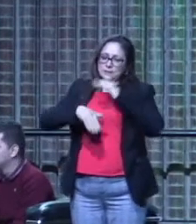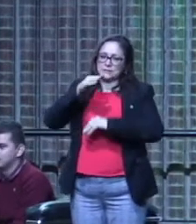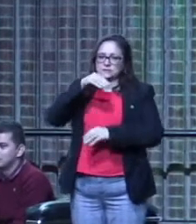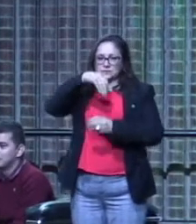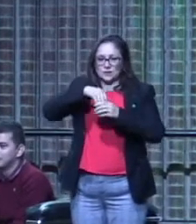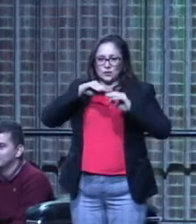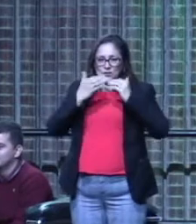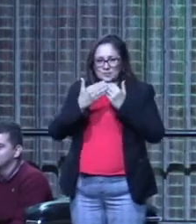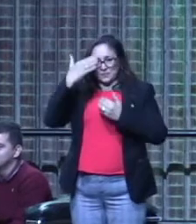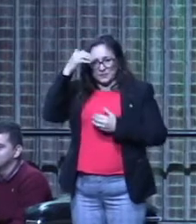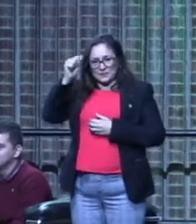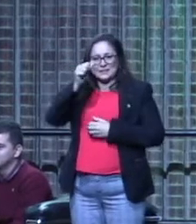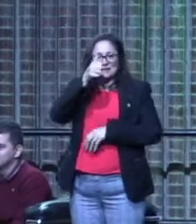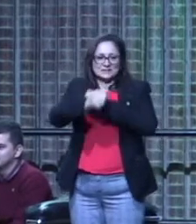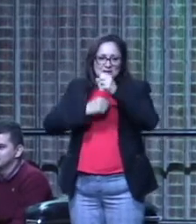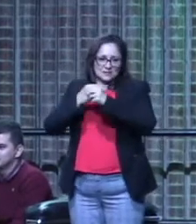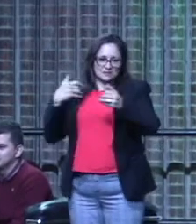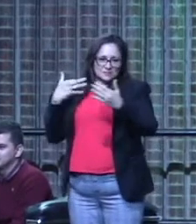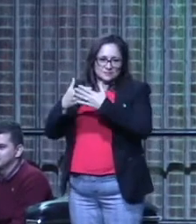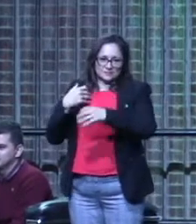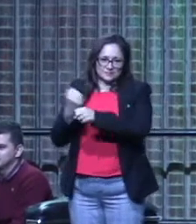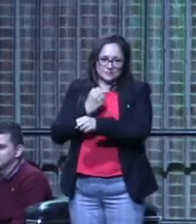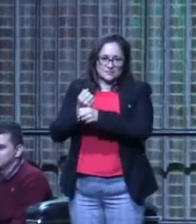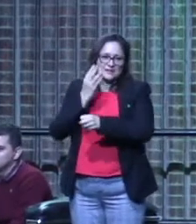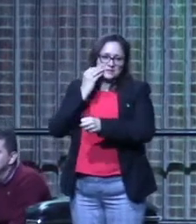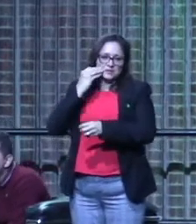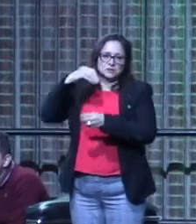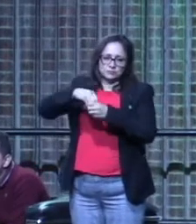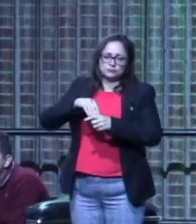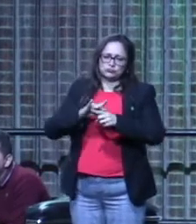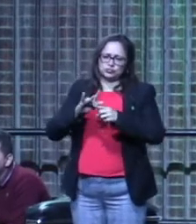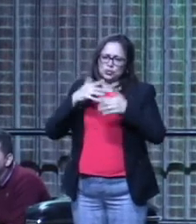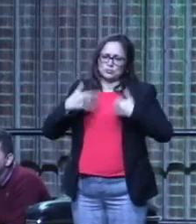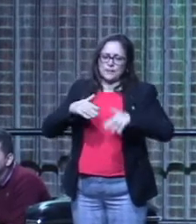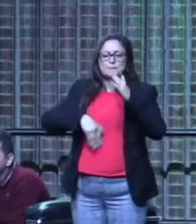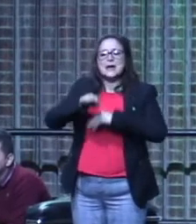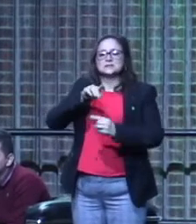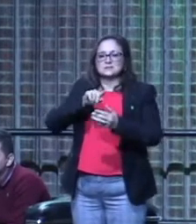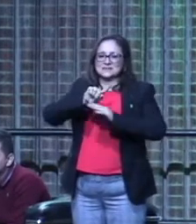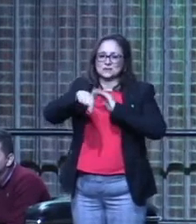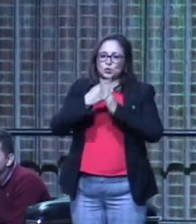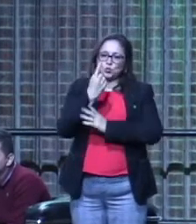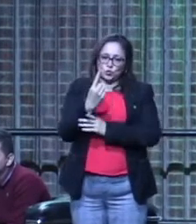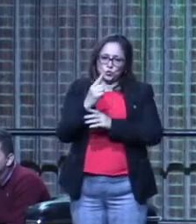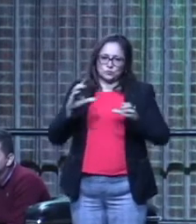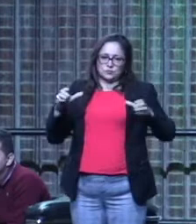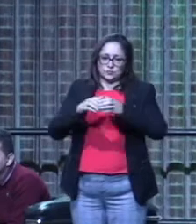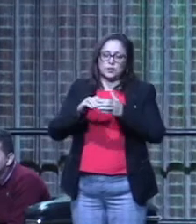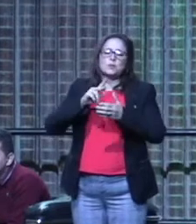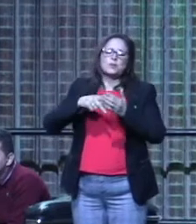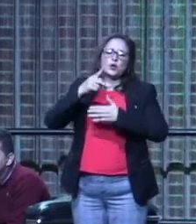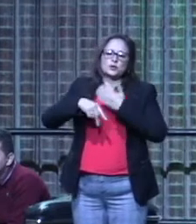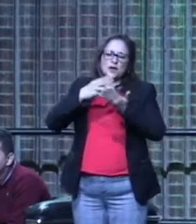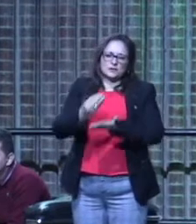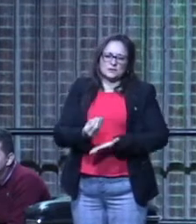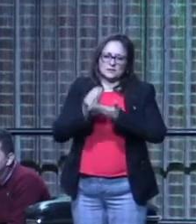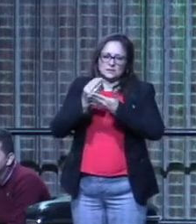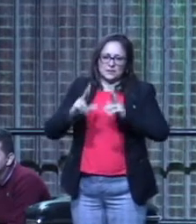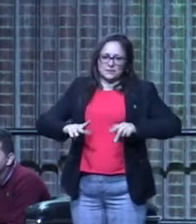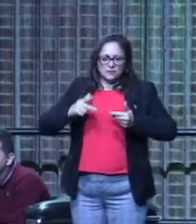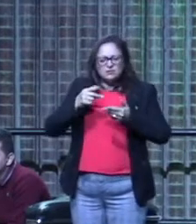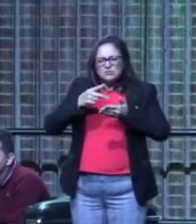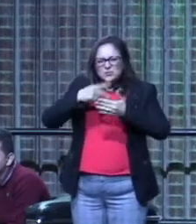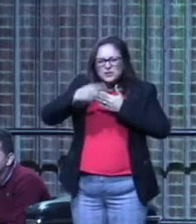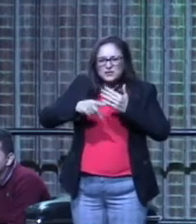Listo, entonces como les venía diciendo desde el Colegio Manuela Beltrán, en el trabajo ya bastantes años allí, en el ciclo